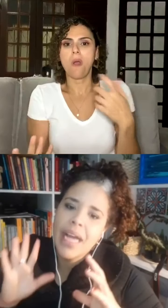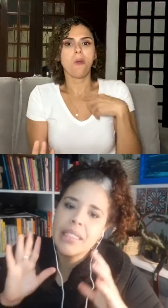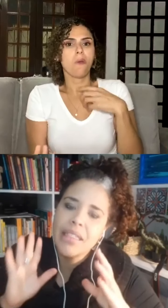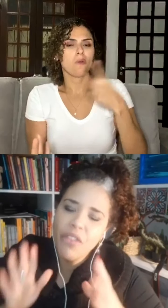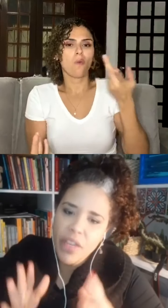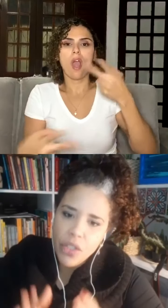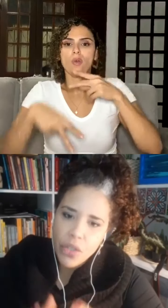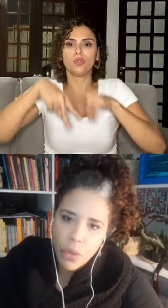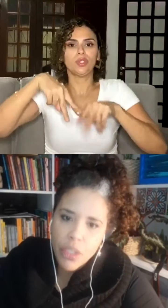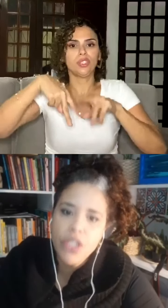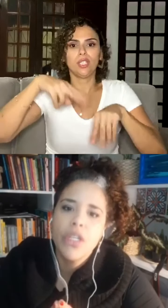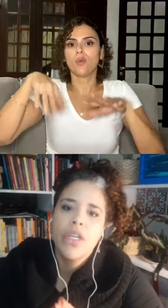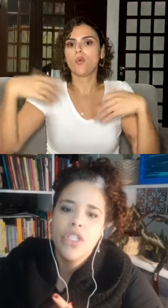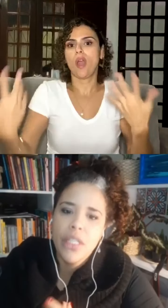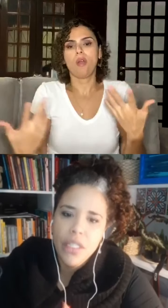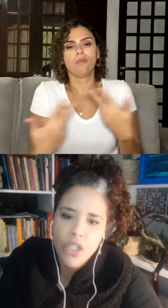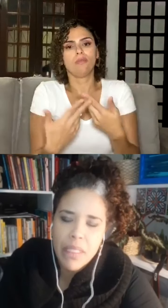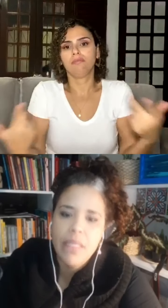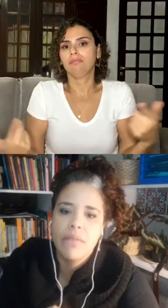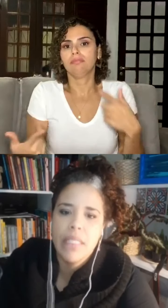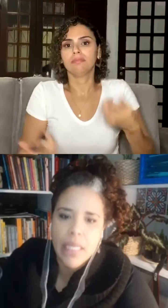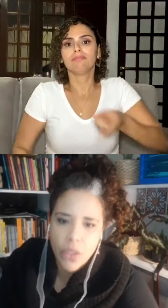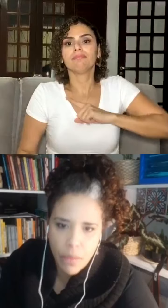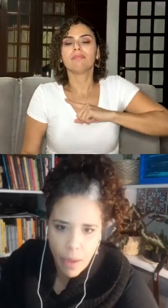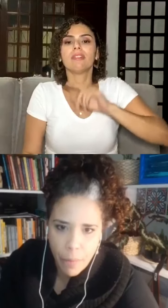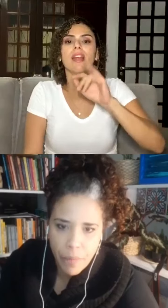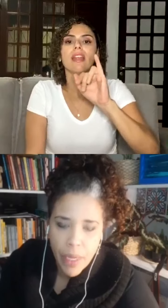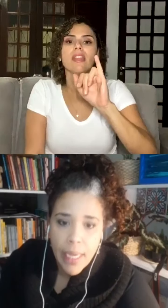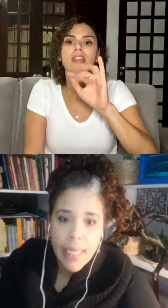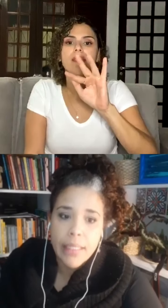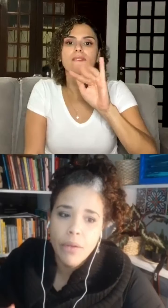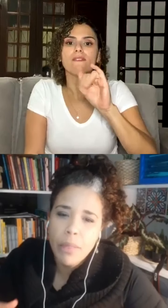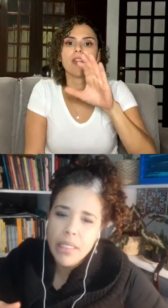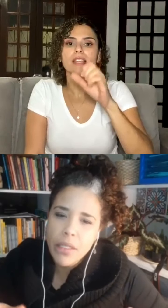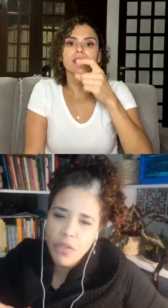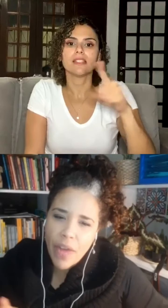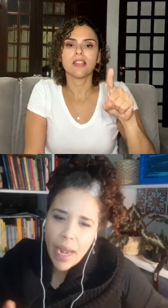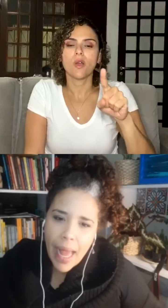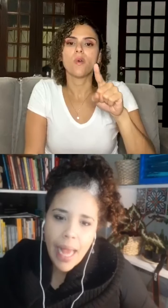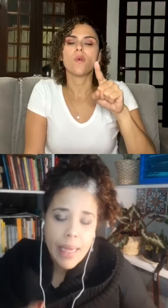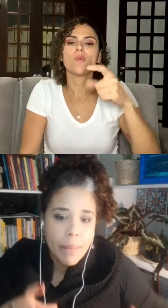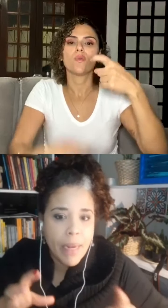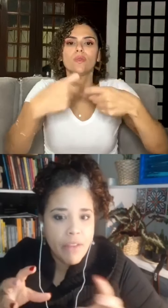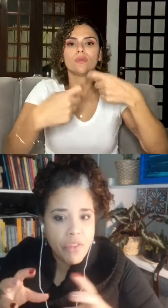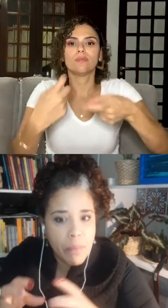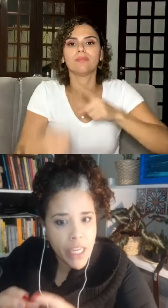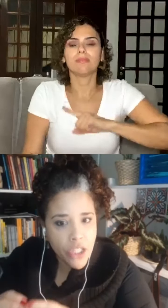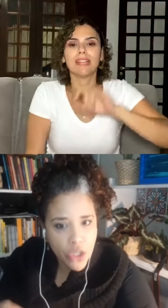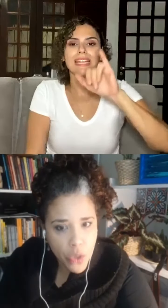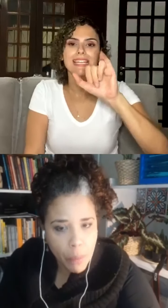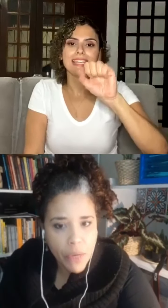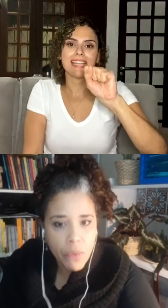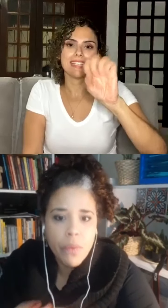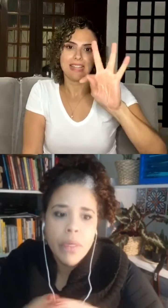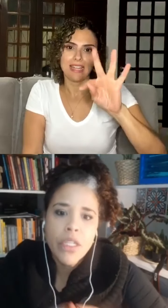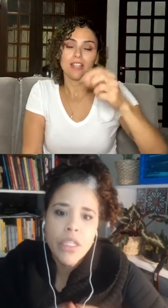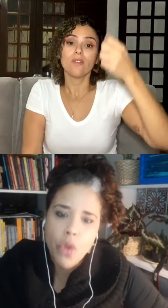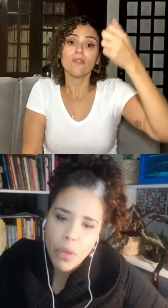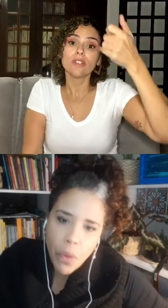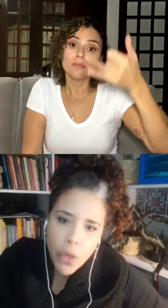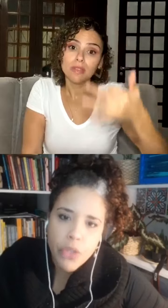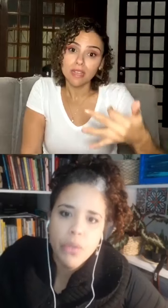as infecções de transmissão sexual. Então, eu preciso falar brevemente sobre um e